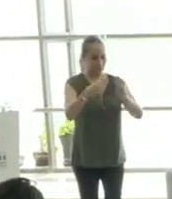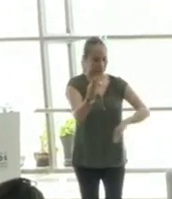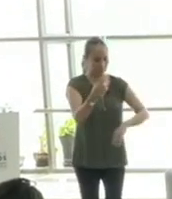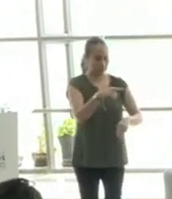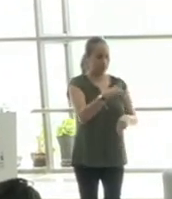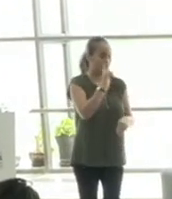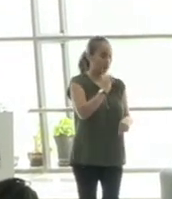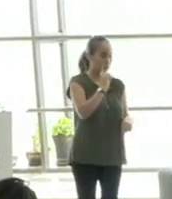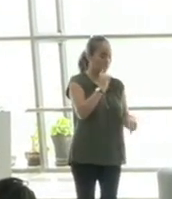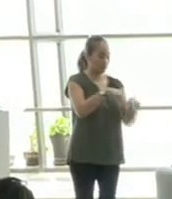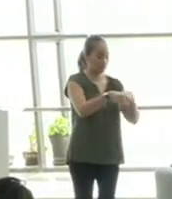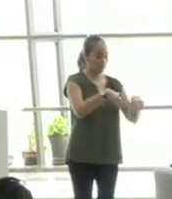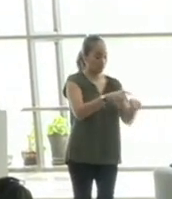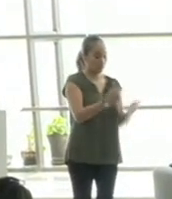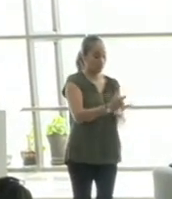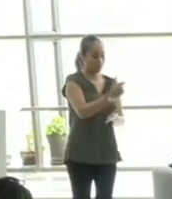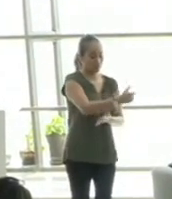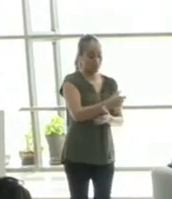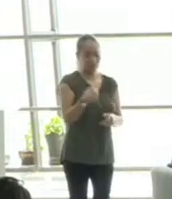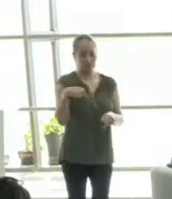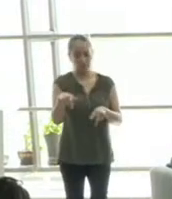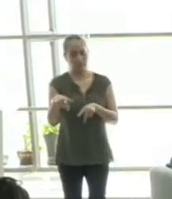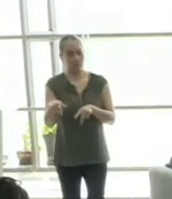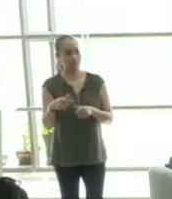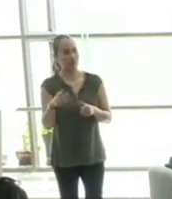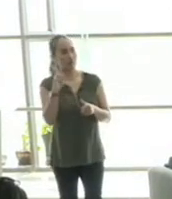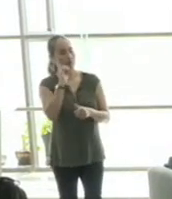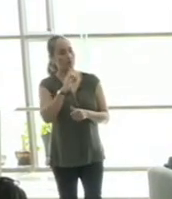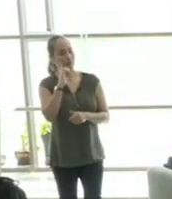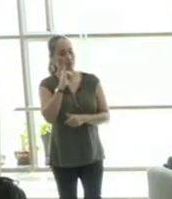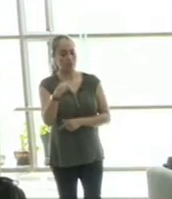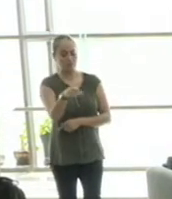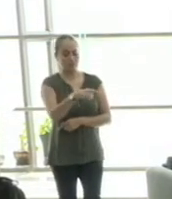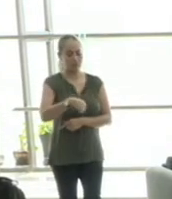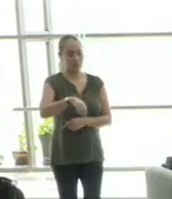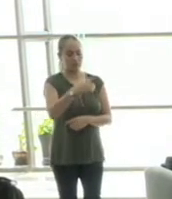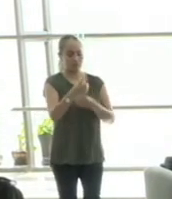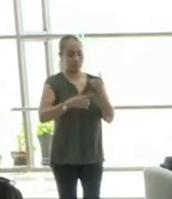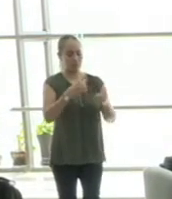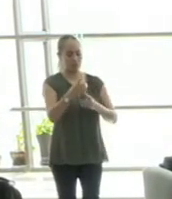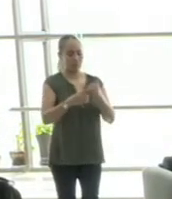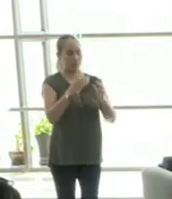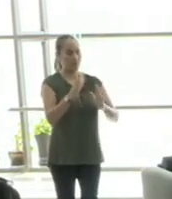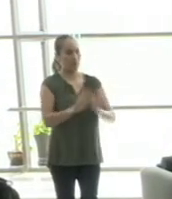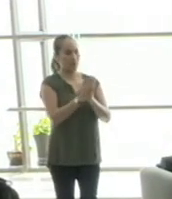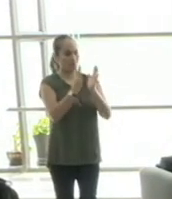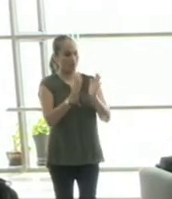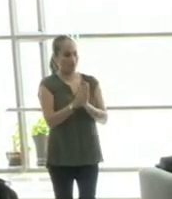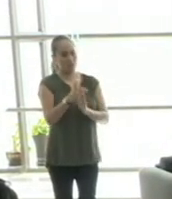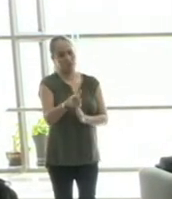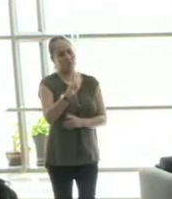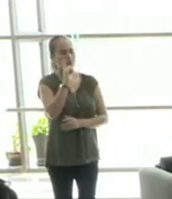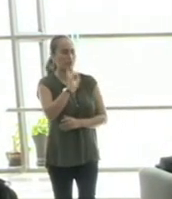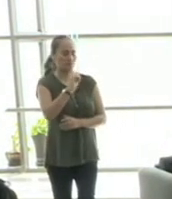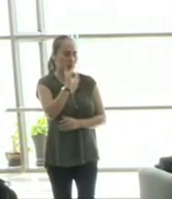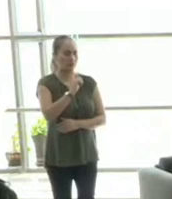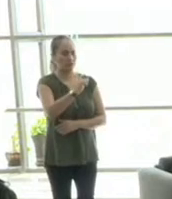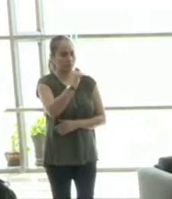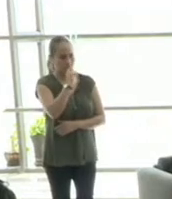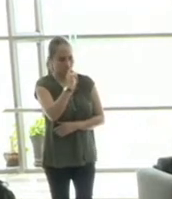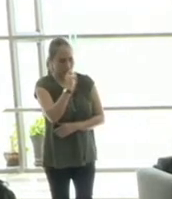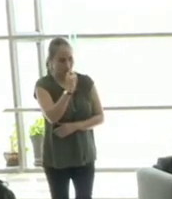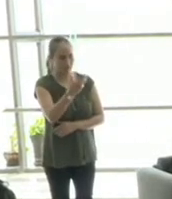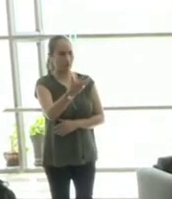futbolistas y los salarios de todas las mujeres que participan en el deporte en el caso de las mujeres que son árbitros son